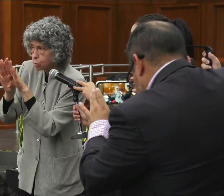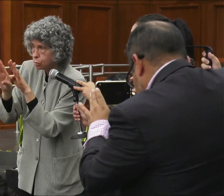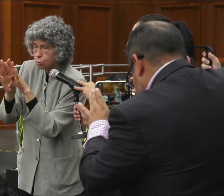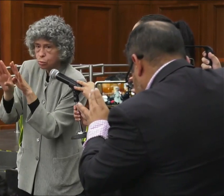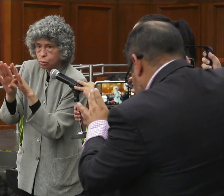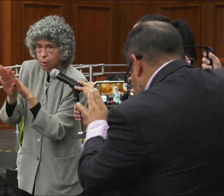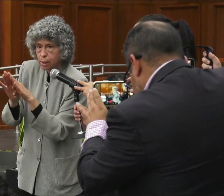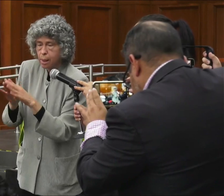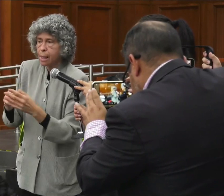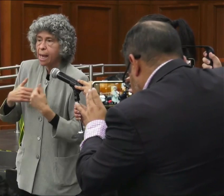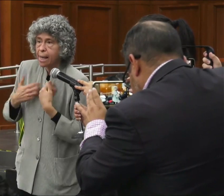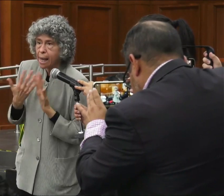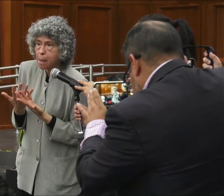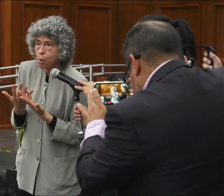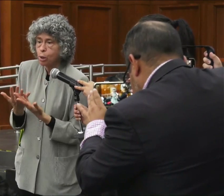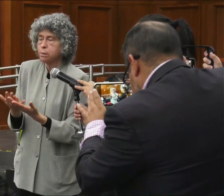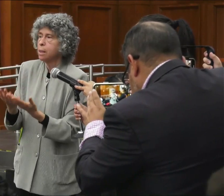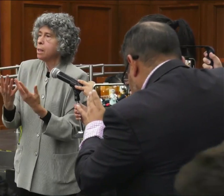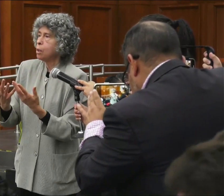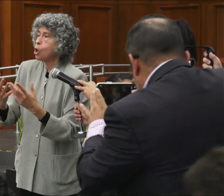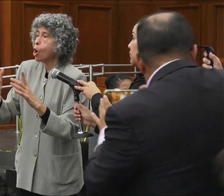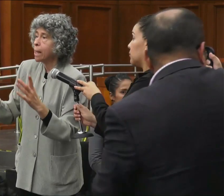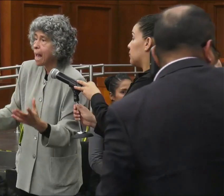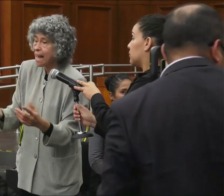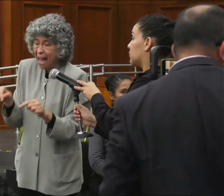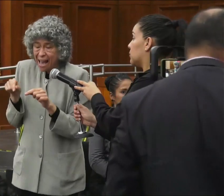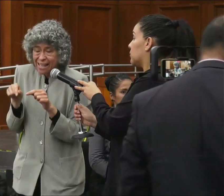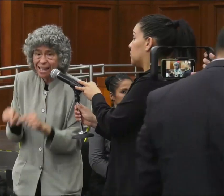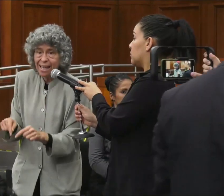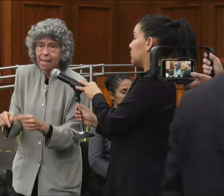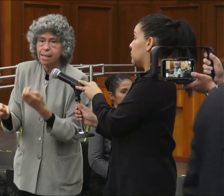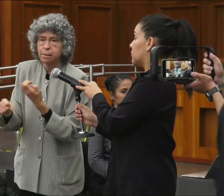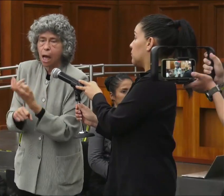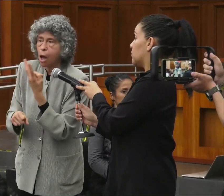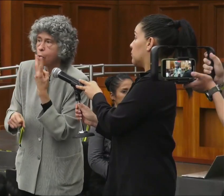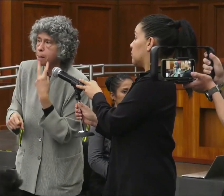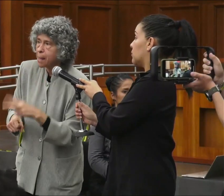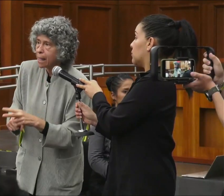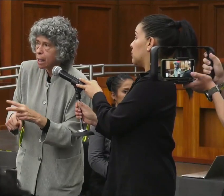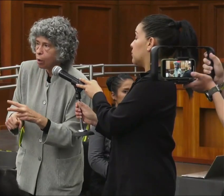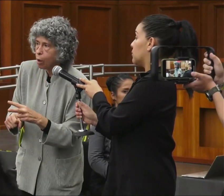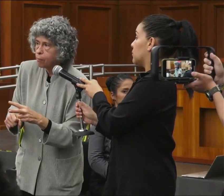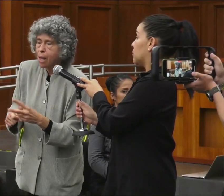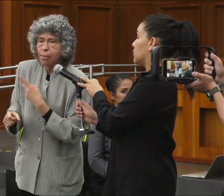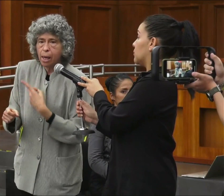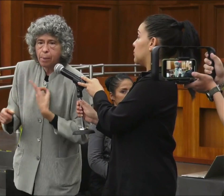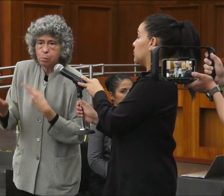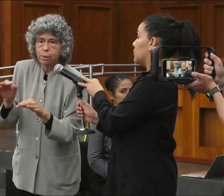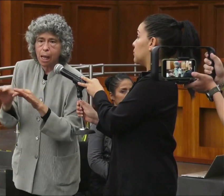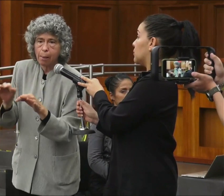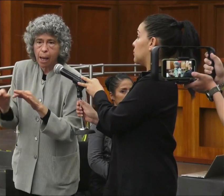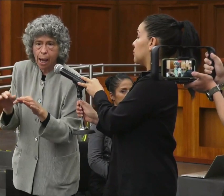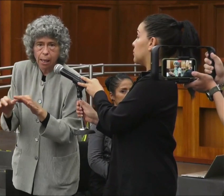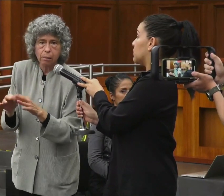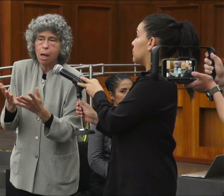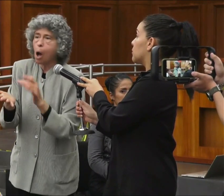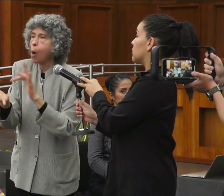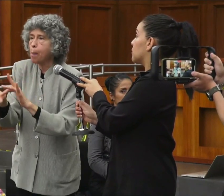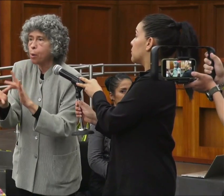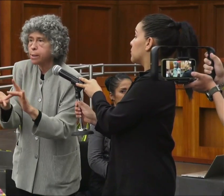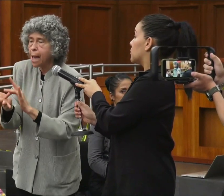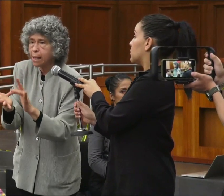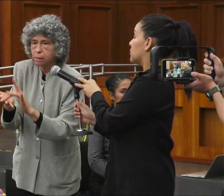cerrado. Queremos lograr aquí, Estado de México, debemos trabajar